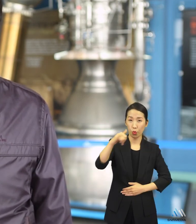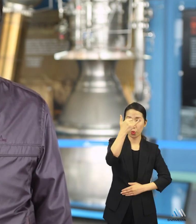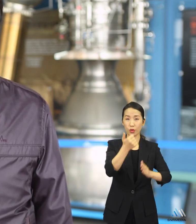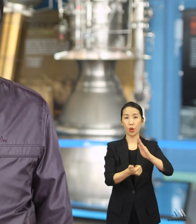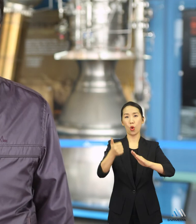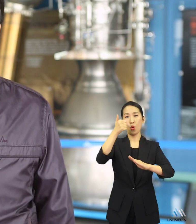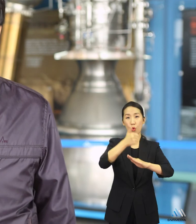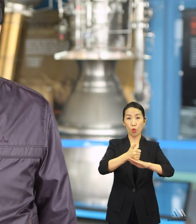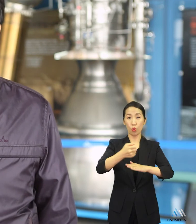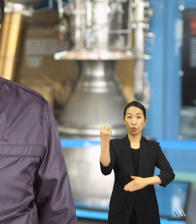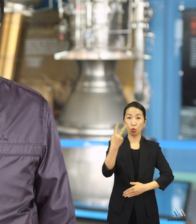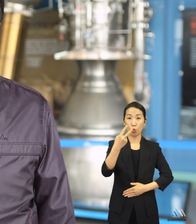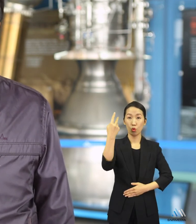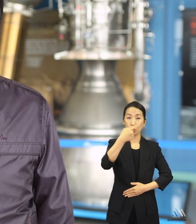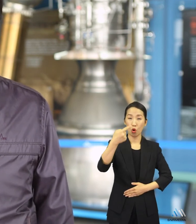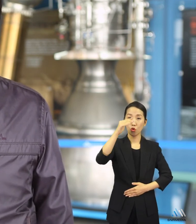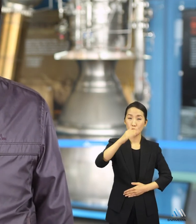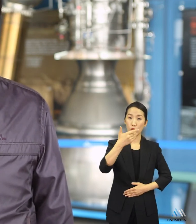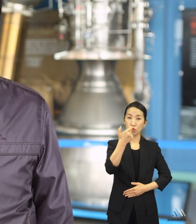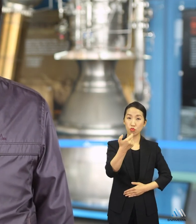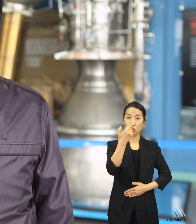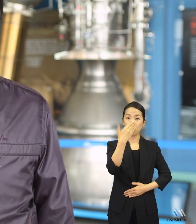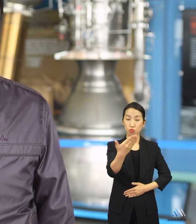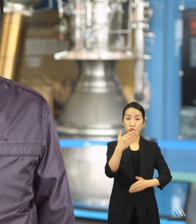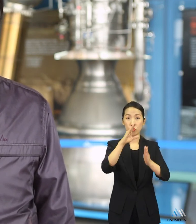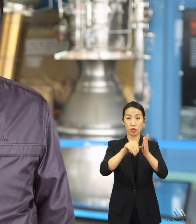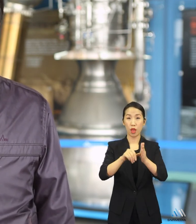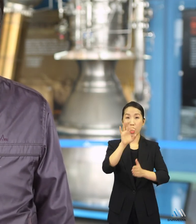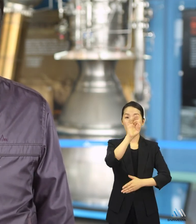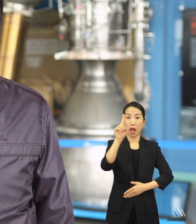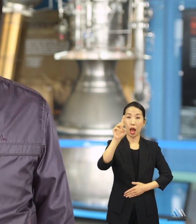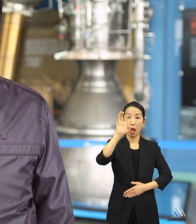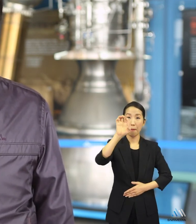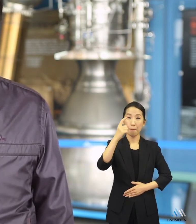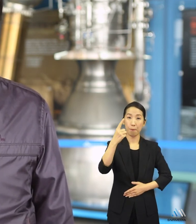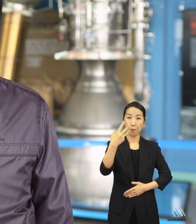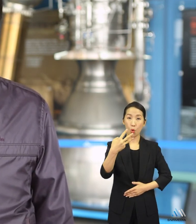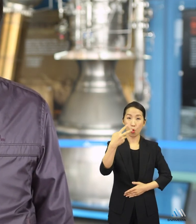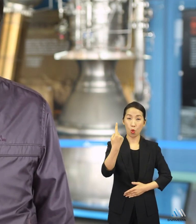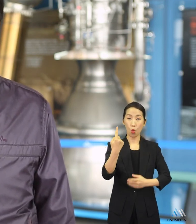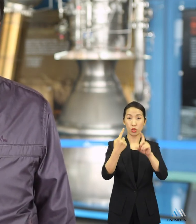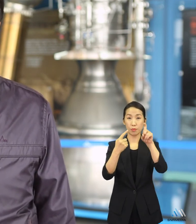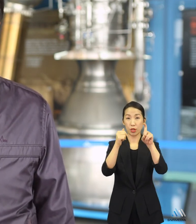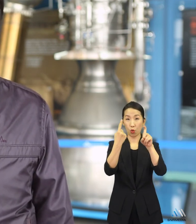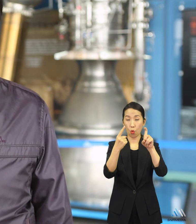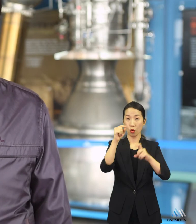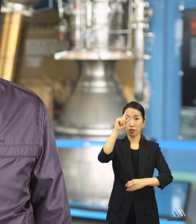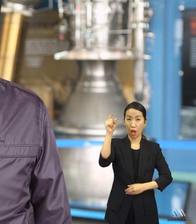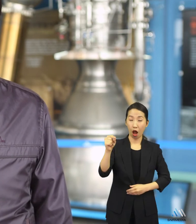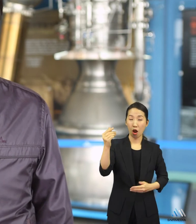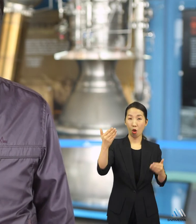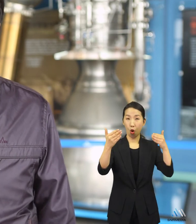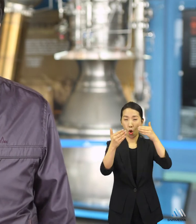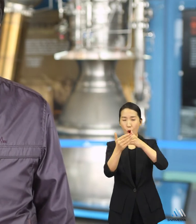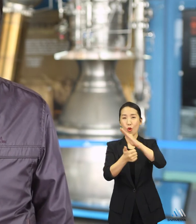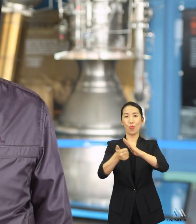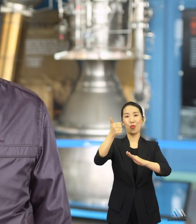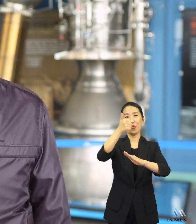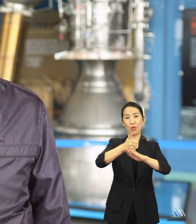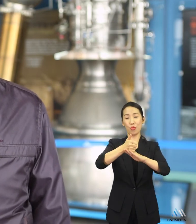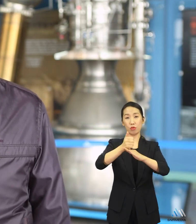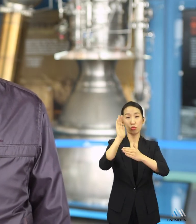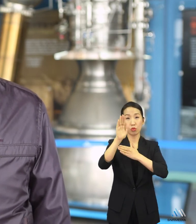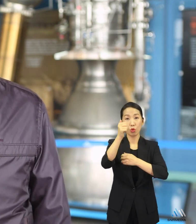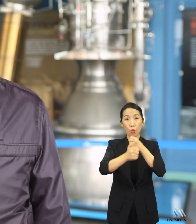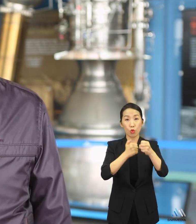하고 1969년 아폴로 11호는 인류 최초로 달에 도착하는 데 성공합니다. 그로부터